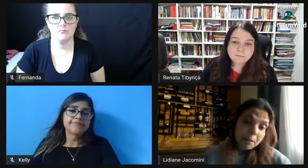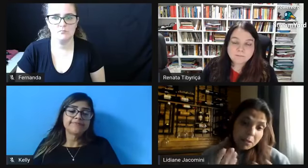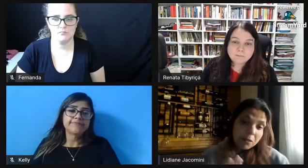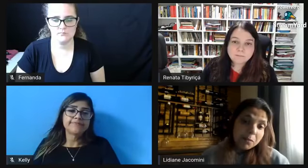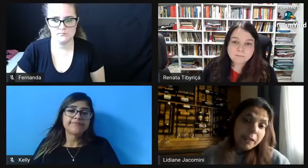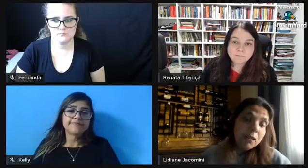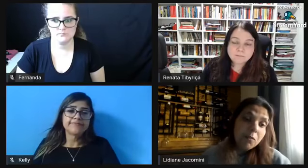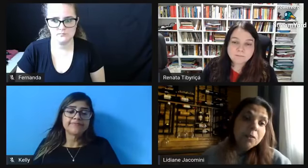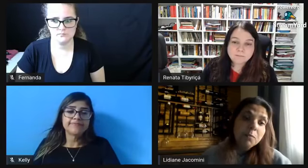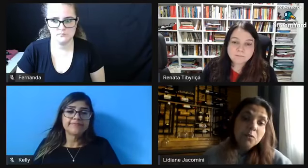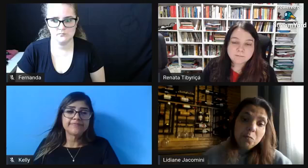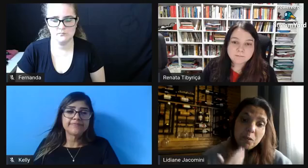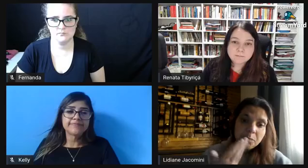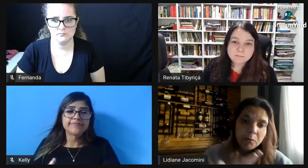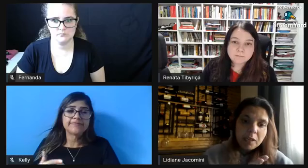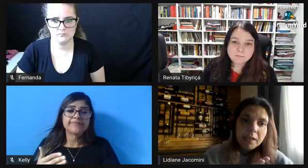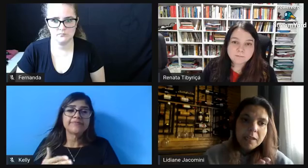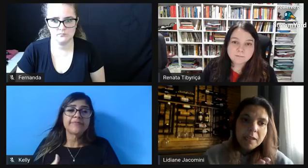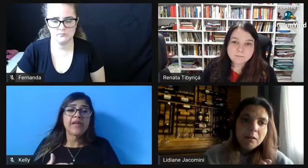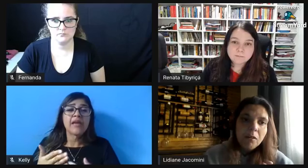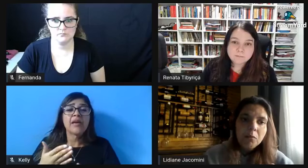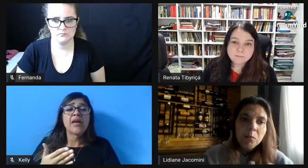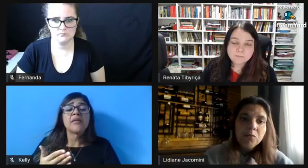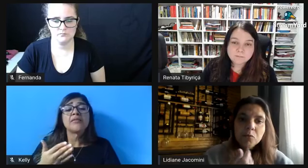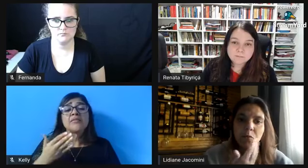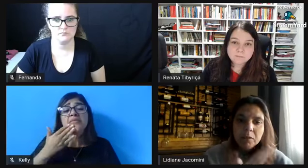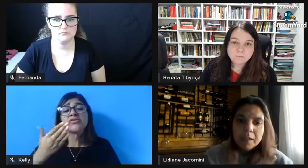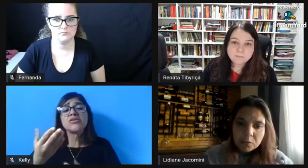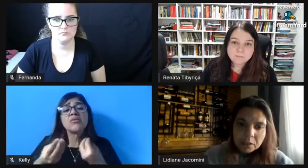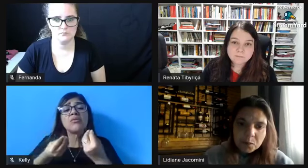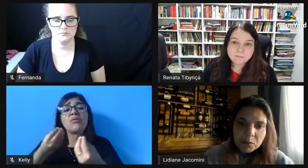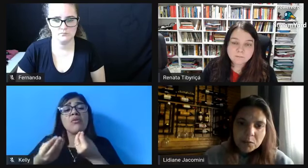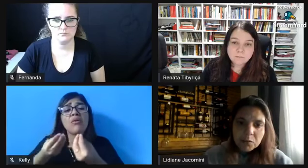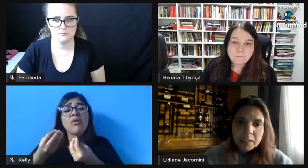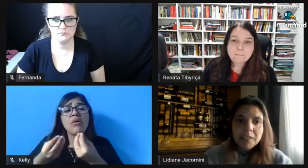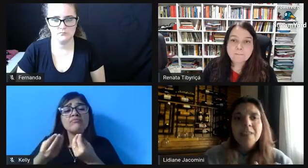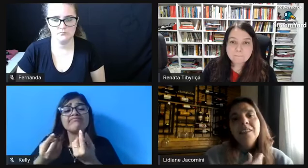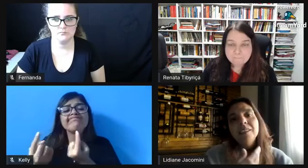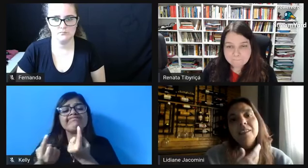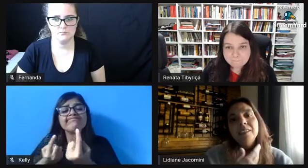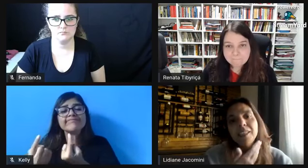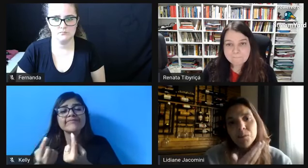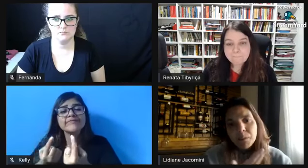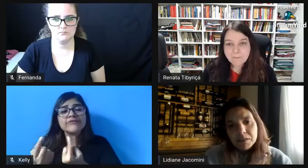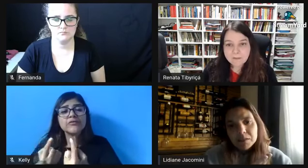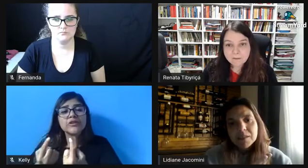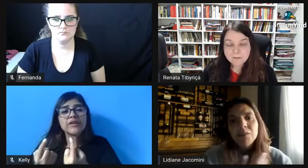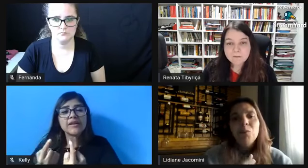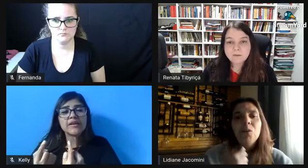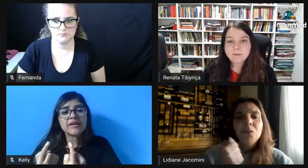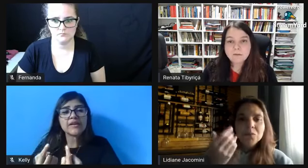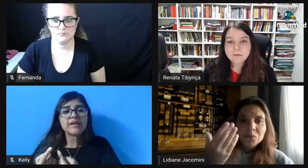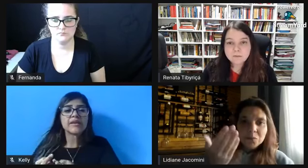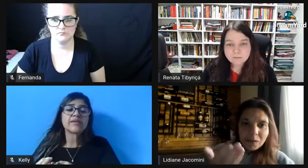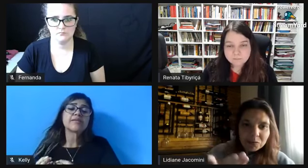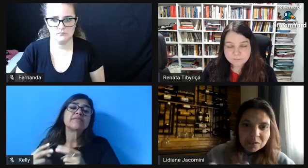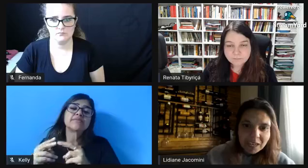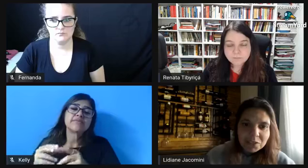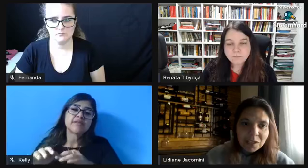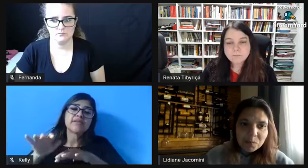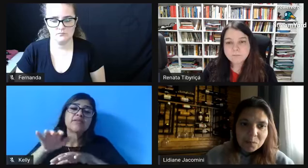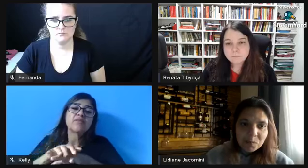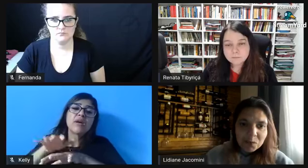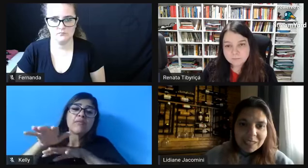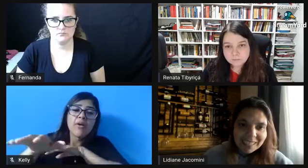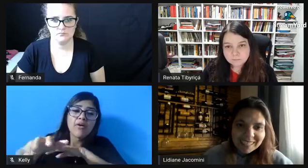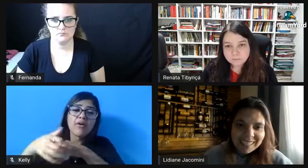contar, para a senhora explicar como que as pessoas podem procurar, né? Como funciona o canal de atendimento da ouvidoria. Nesse momento está sendo remoto, qual é o